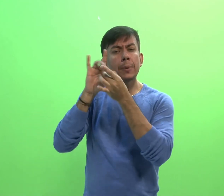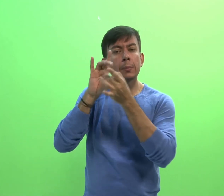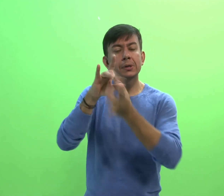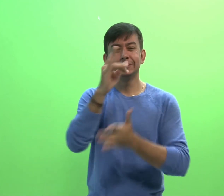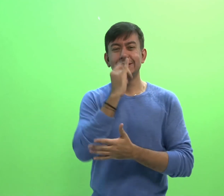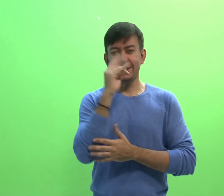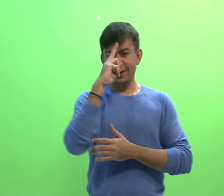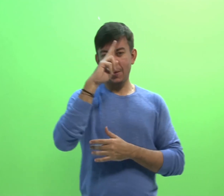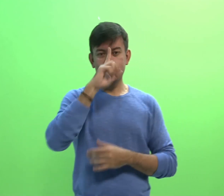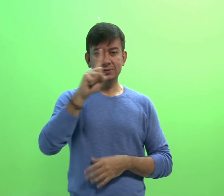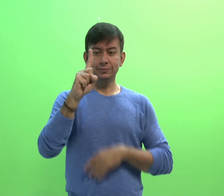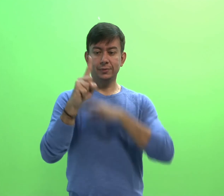mão?